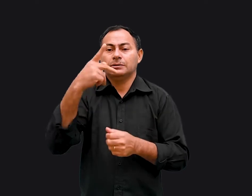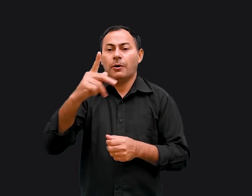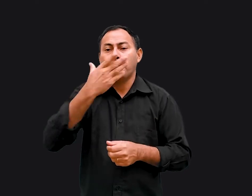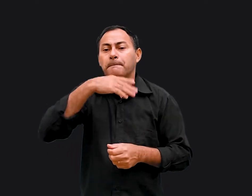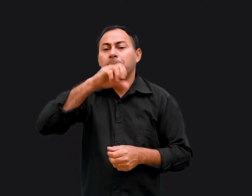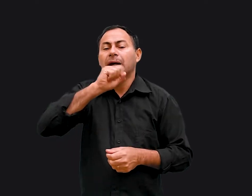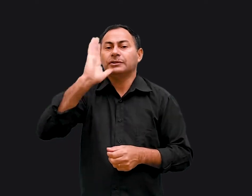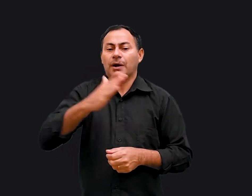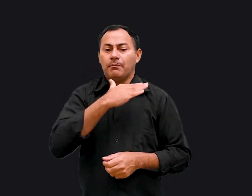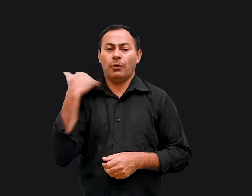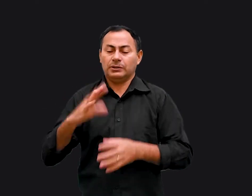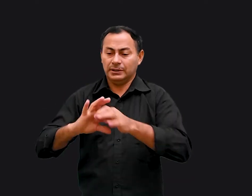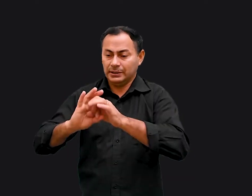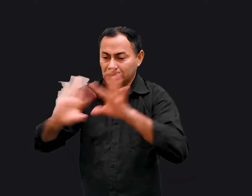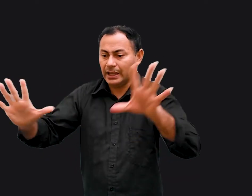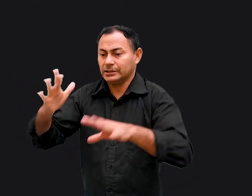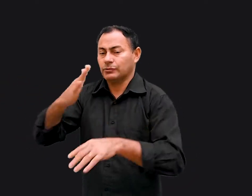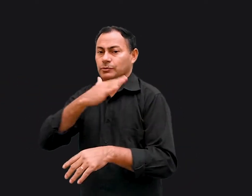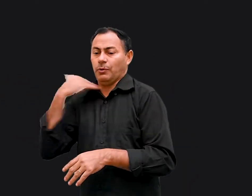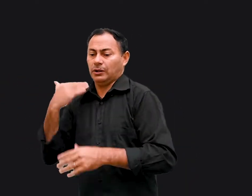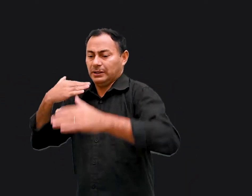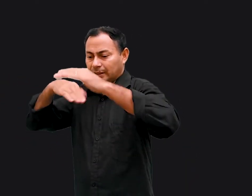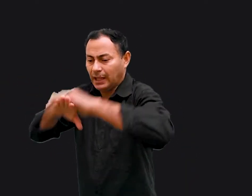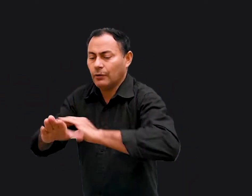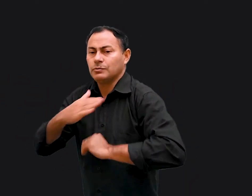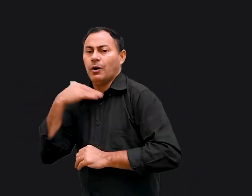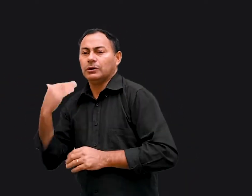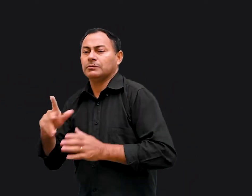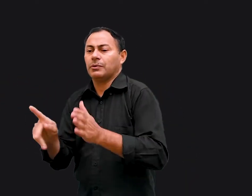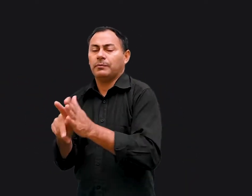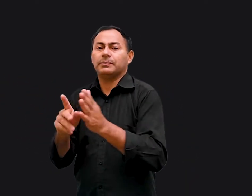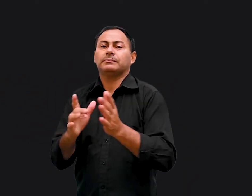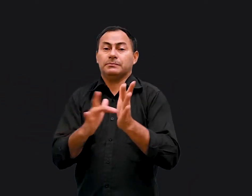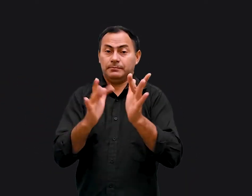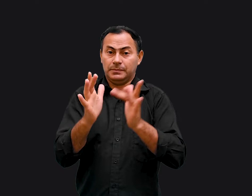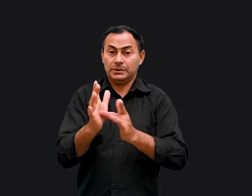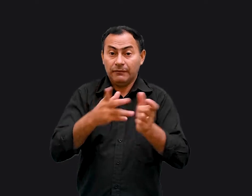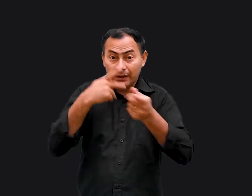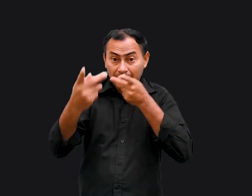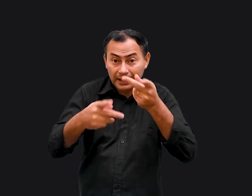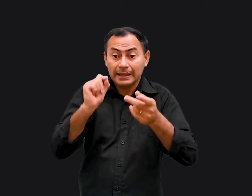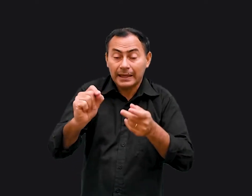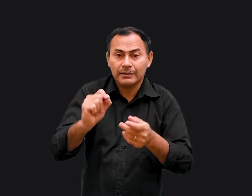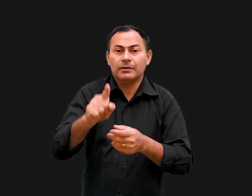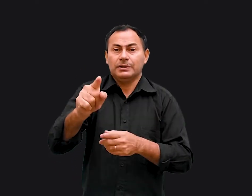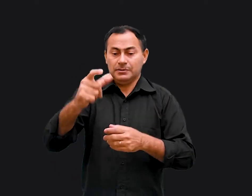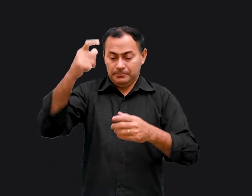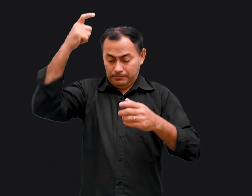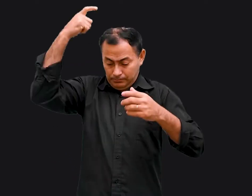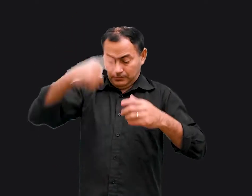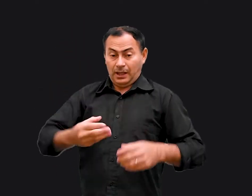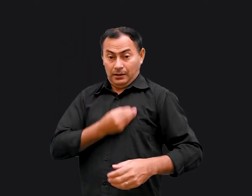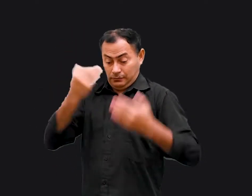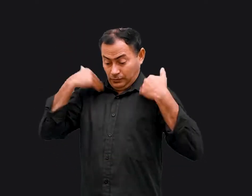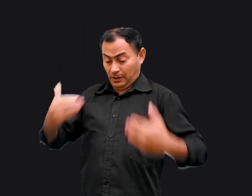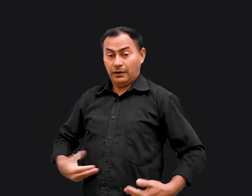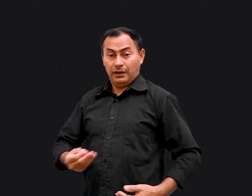está morto e deixe que os mortos enterrem o morto? Ele quis dizer que o fato de você estar fisicamente vivo não significa que